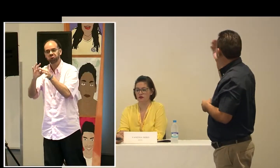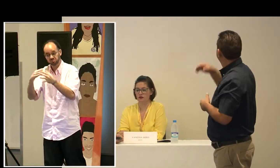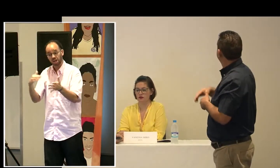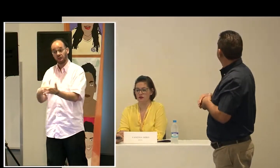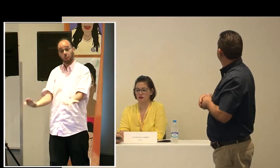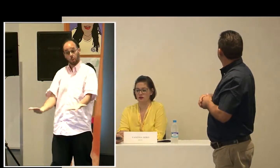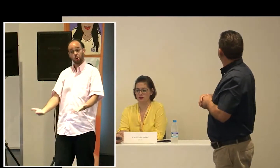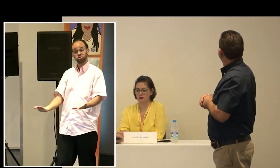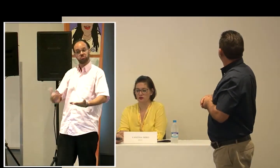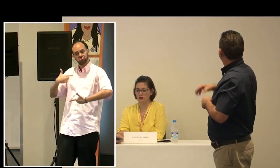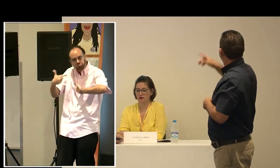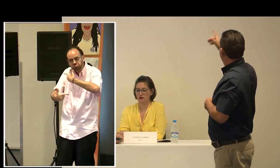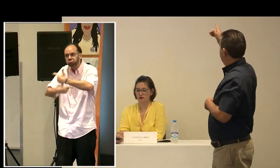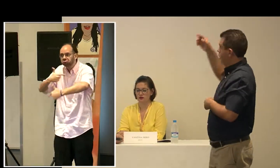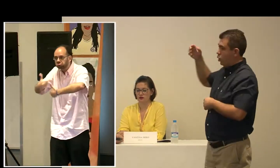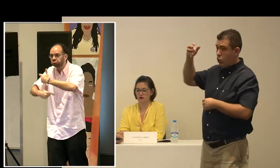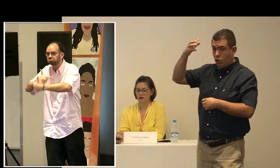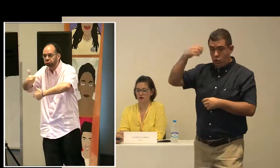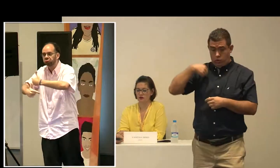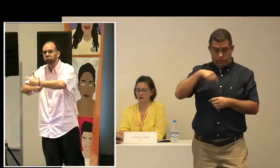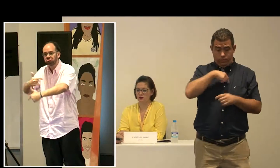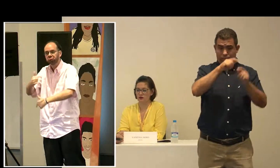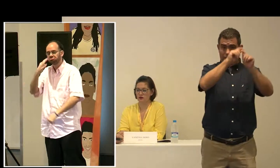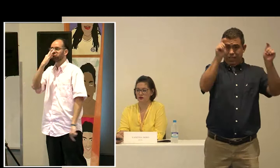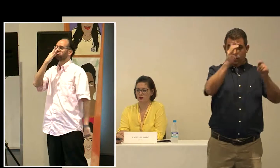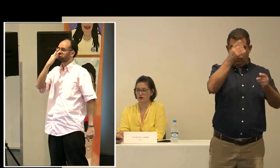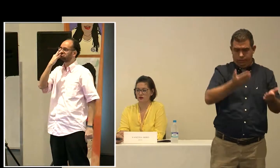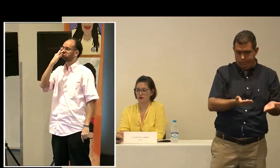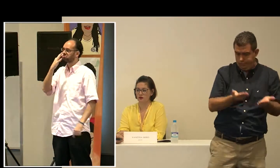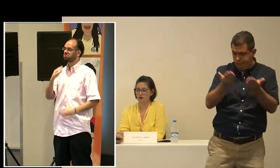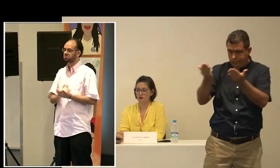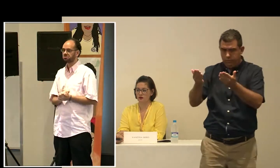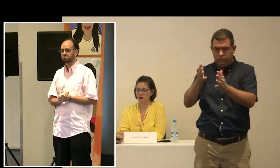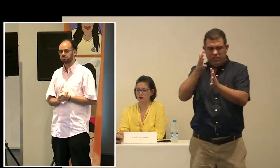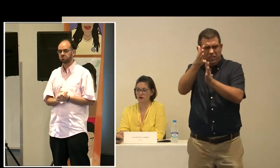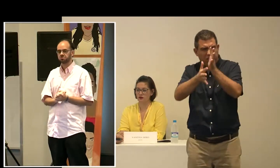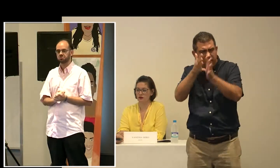hoje nós estamos em aliança. Nós estamos trabalhando junto.